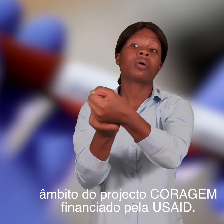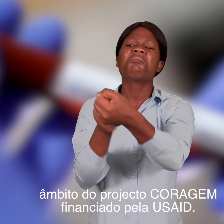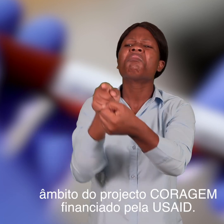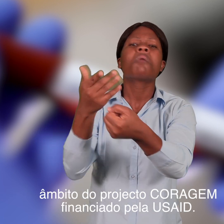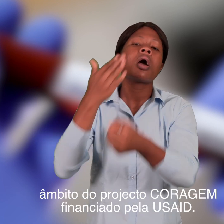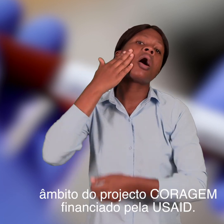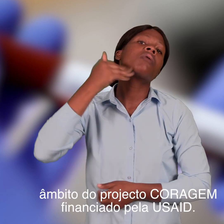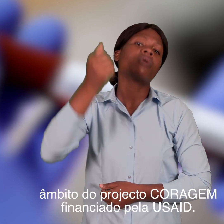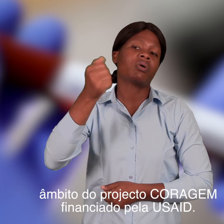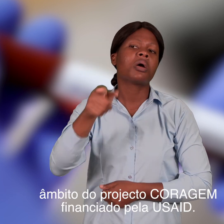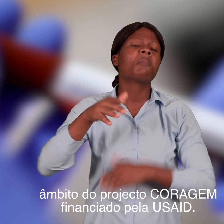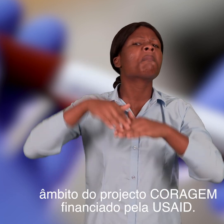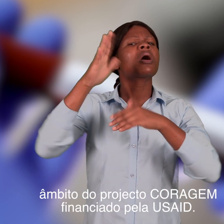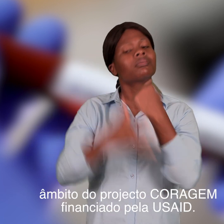Coragem, financiado pela USAID.